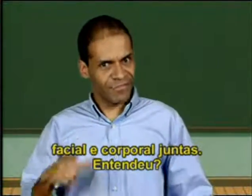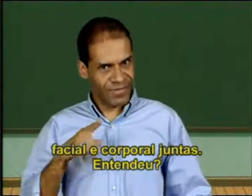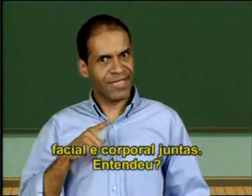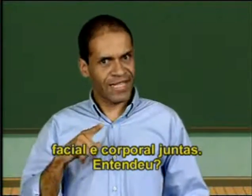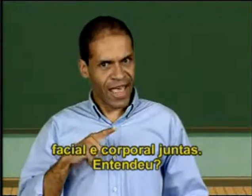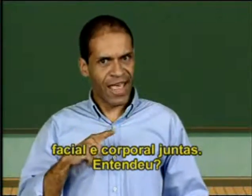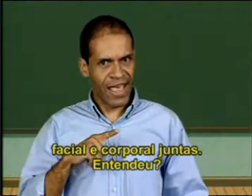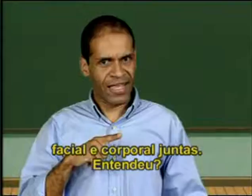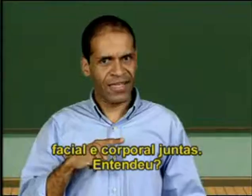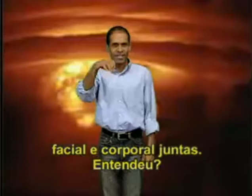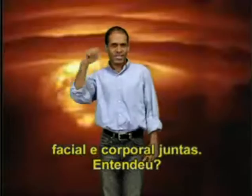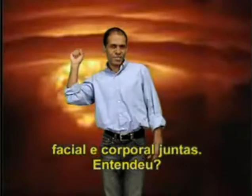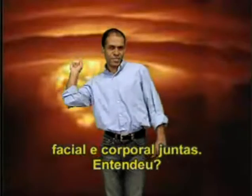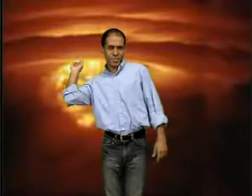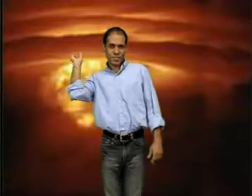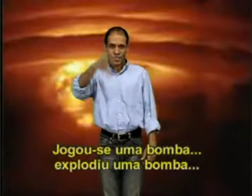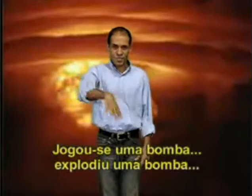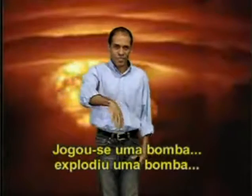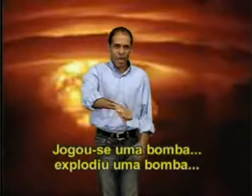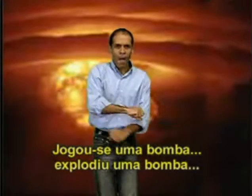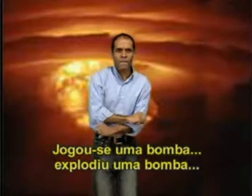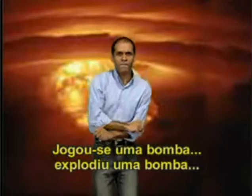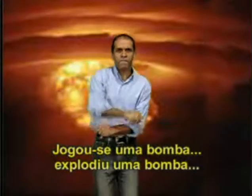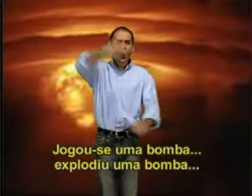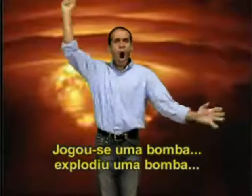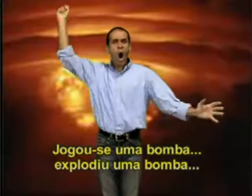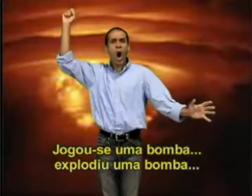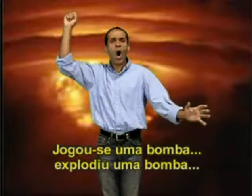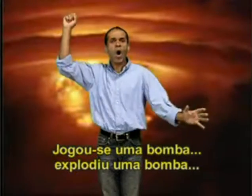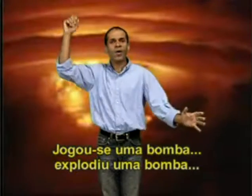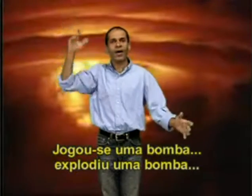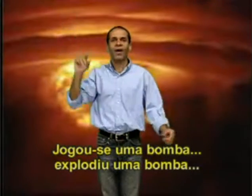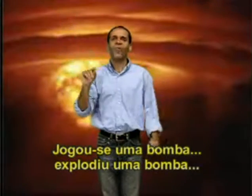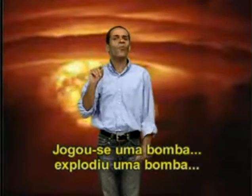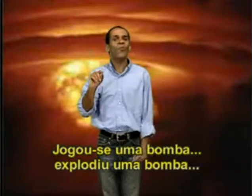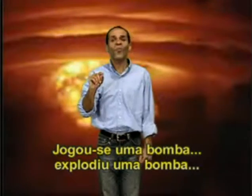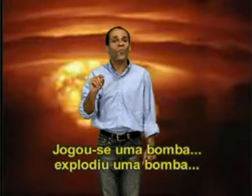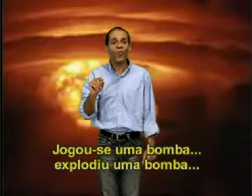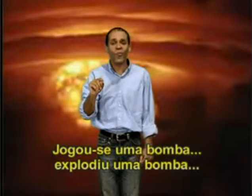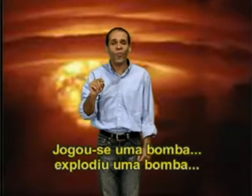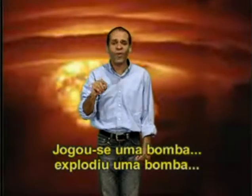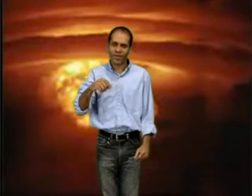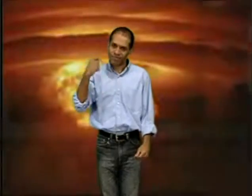corporal juntas. Entendeu? Jogou-se uma bomba. Explodiu uma bomba.